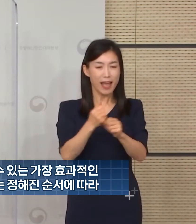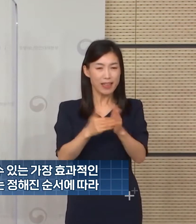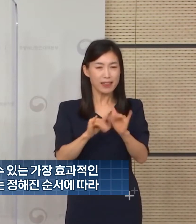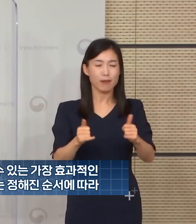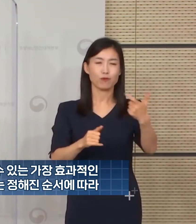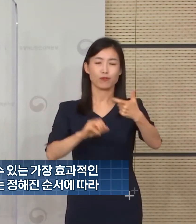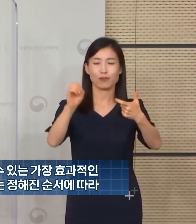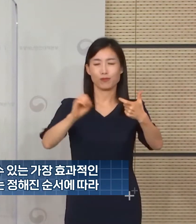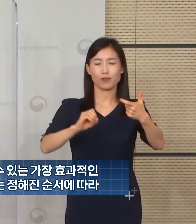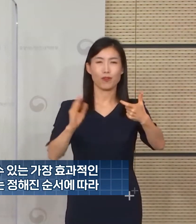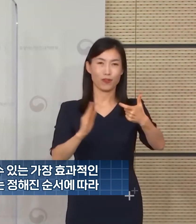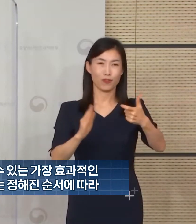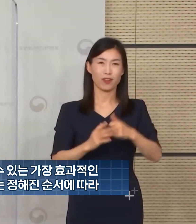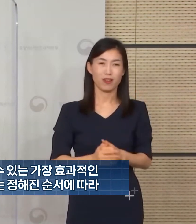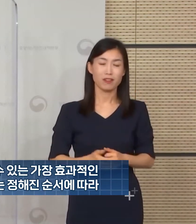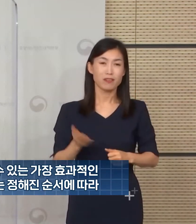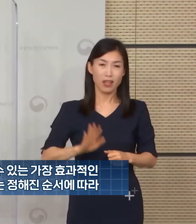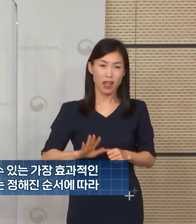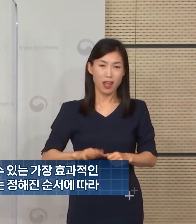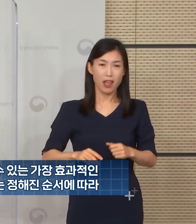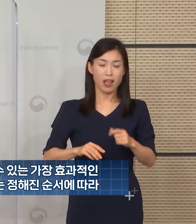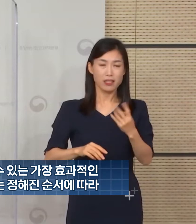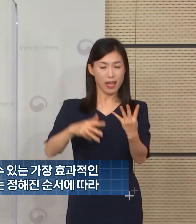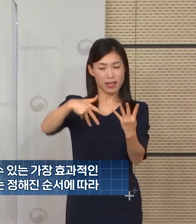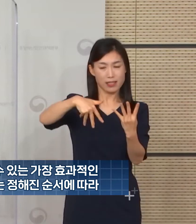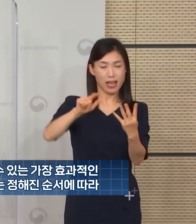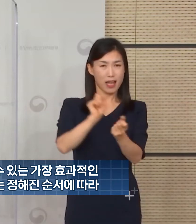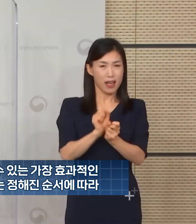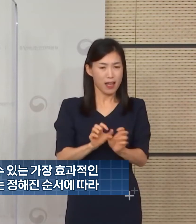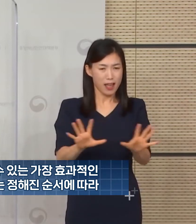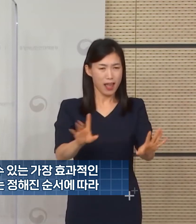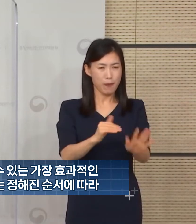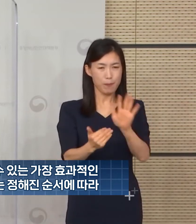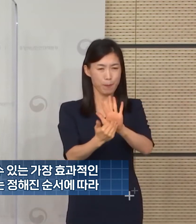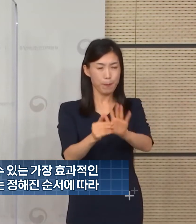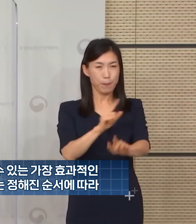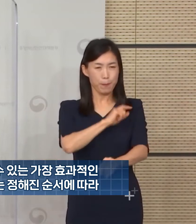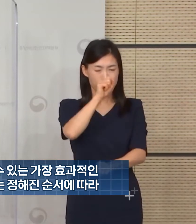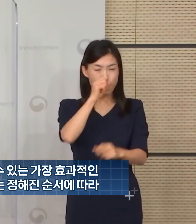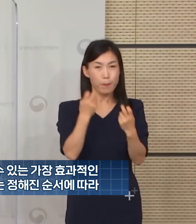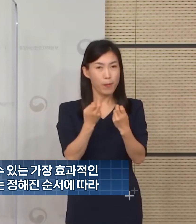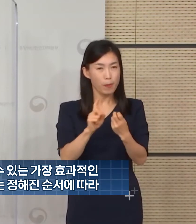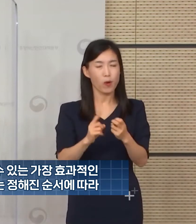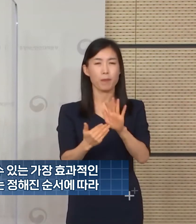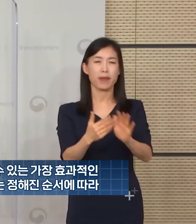백신 접종은 4차 유행을 극복할 수 있는 가장 효과적인 수단입니다.